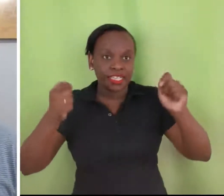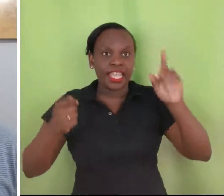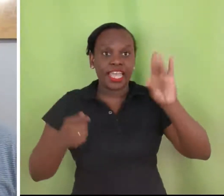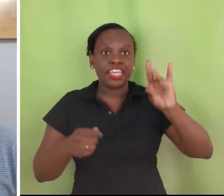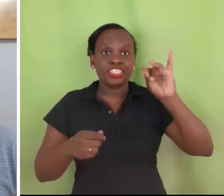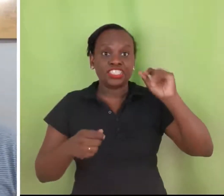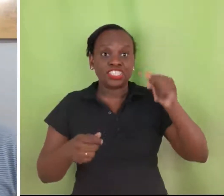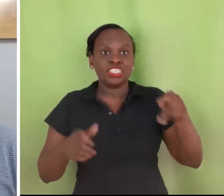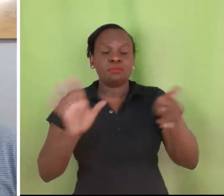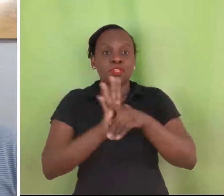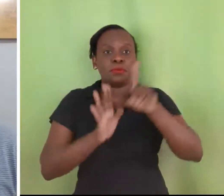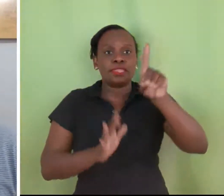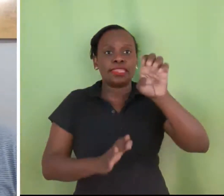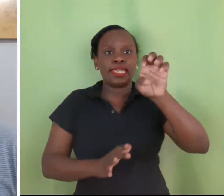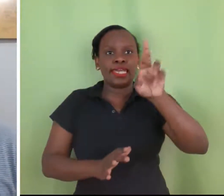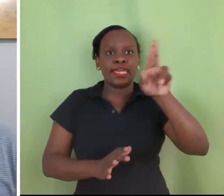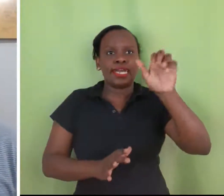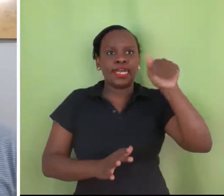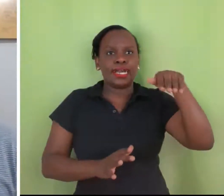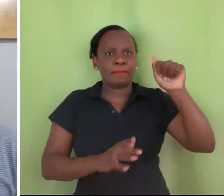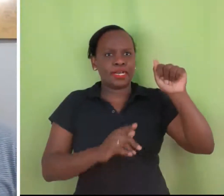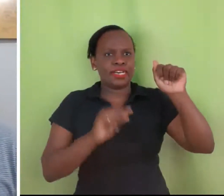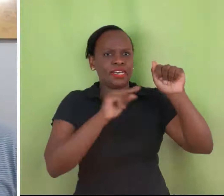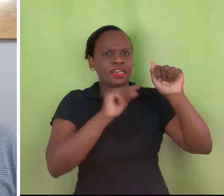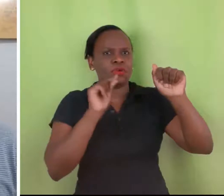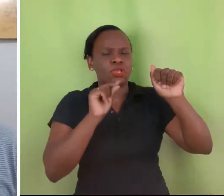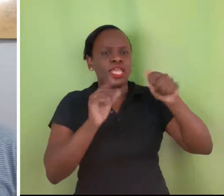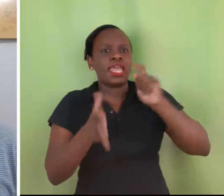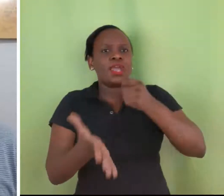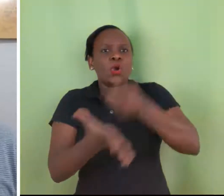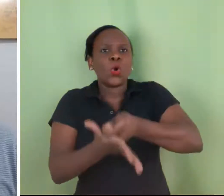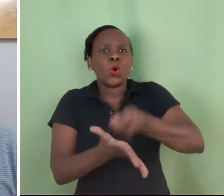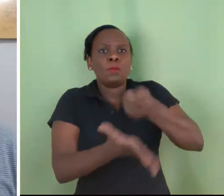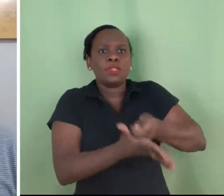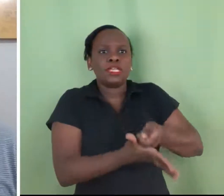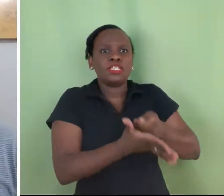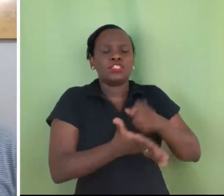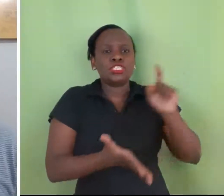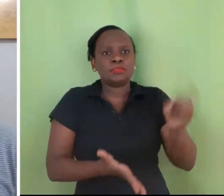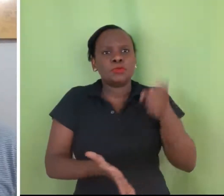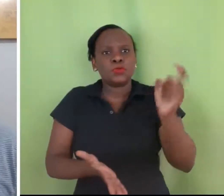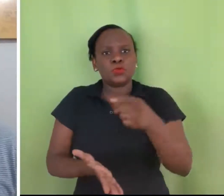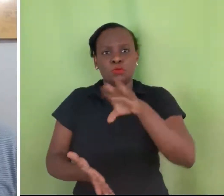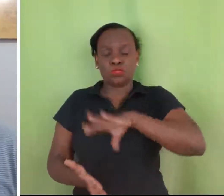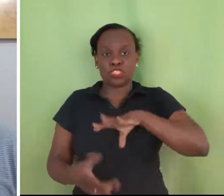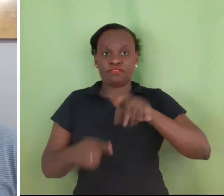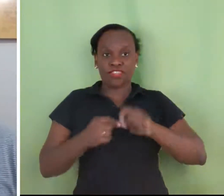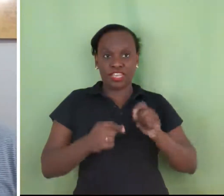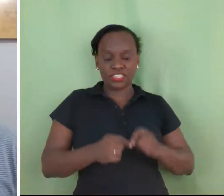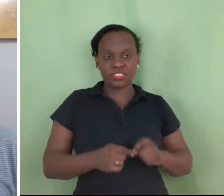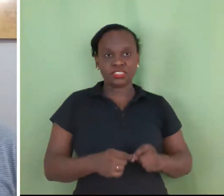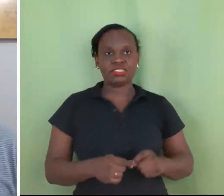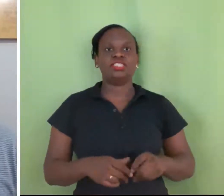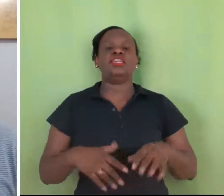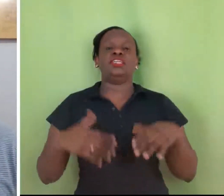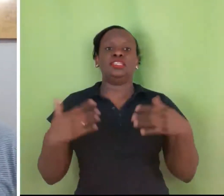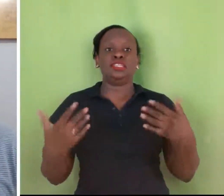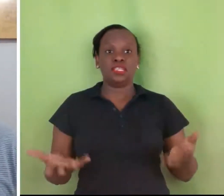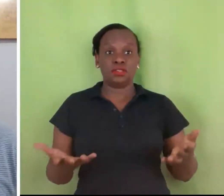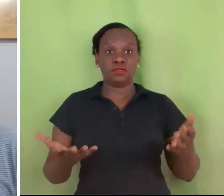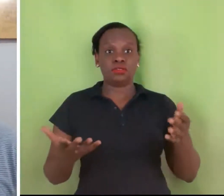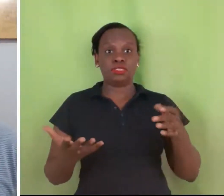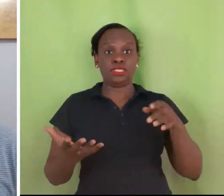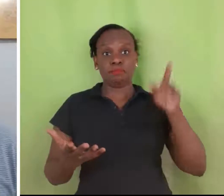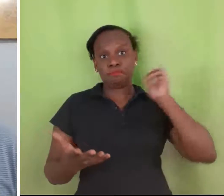dia da derrama, né? O que era a derrama? Era uma cobrança violenta, né, de impostos que os portugueses faziam.